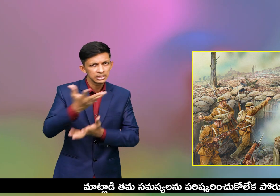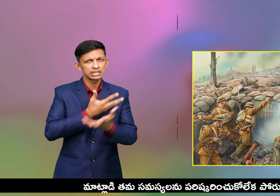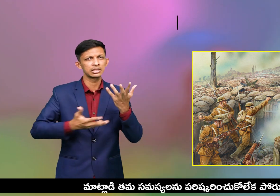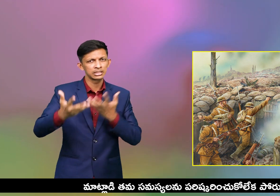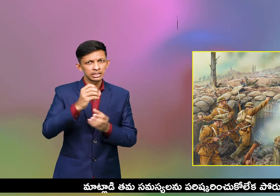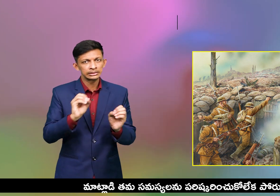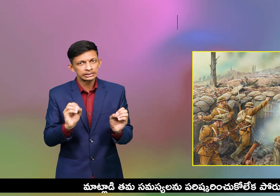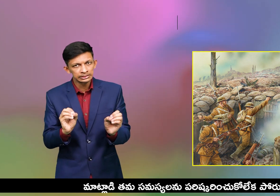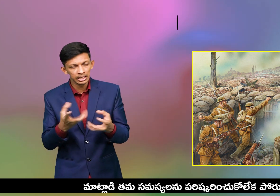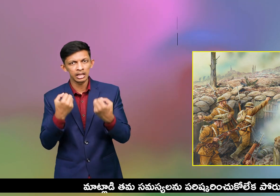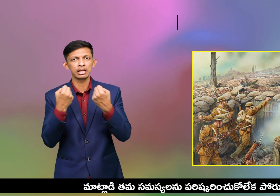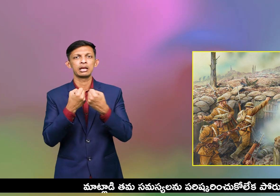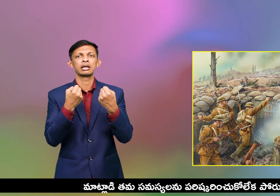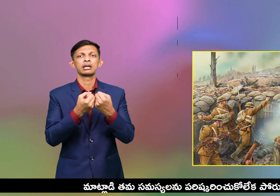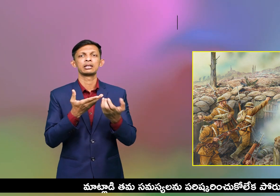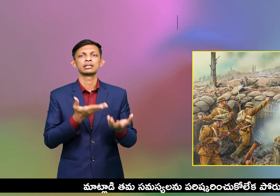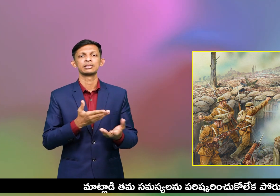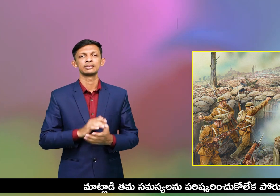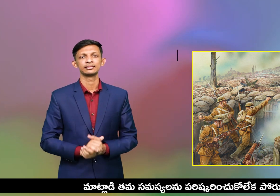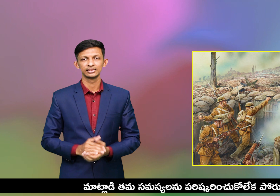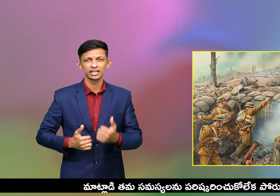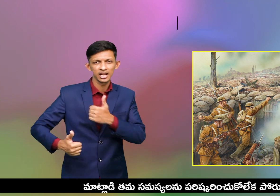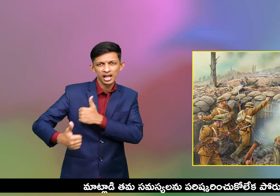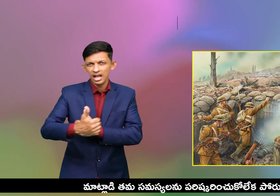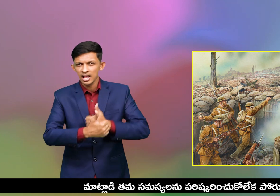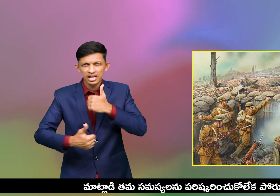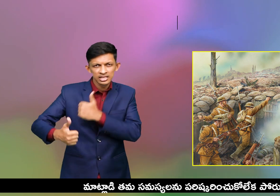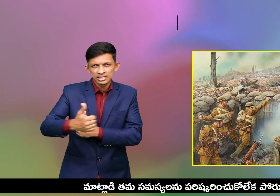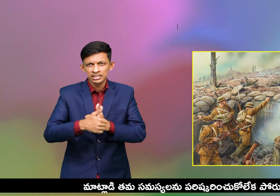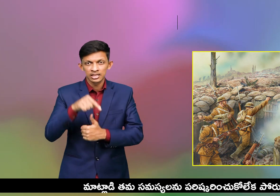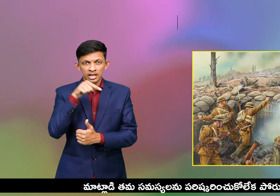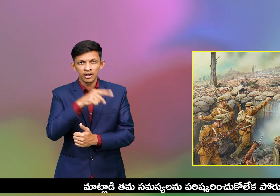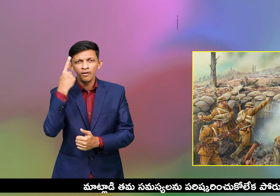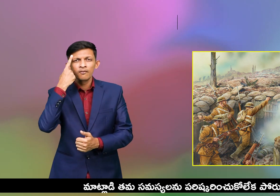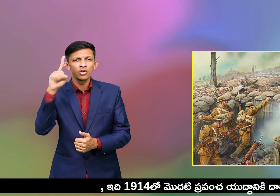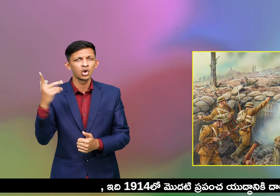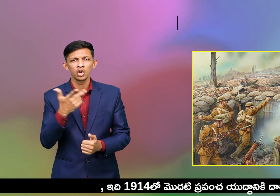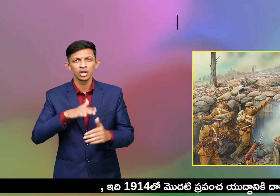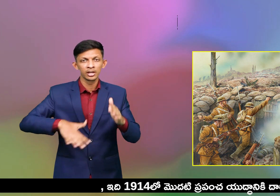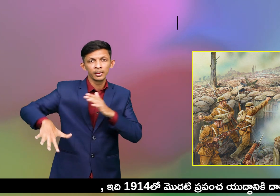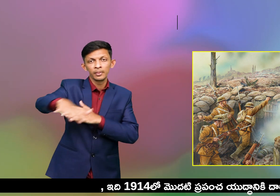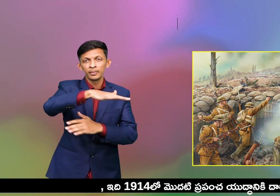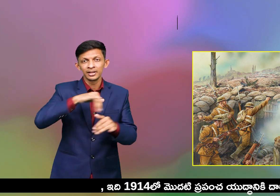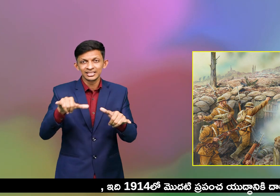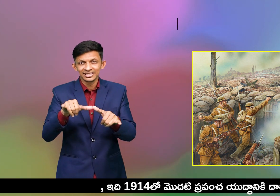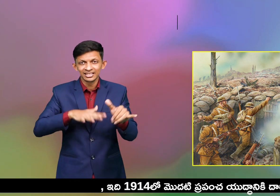శక్తుల మధ్య కాలనీలు మరియు భూభాగాల కోసం పోటీ పెరిగింది. ఇది